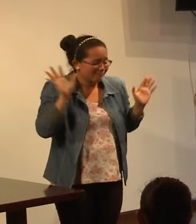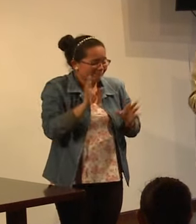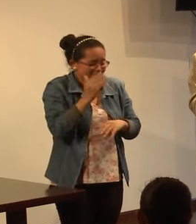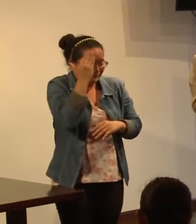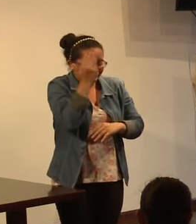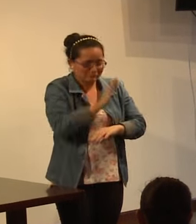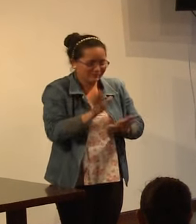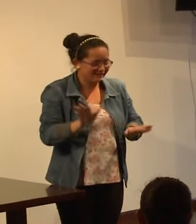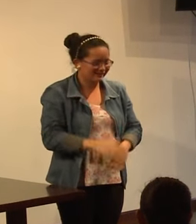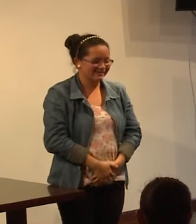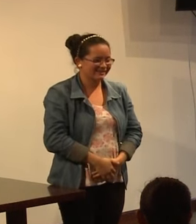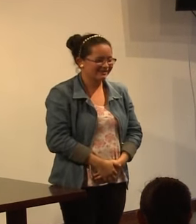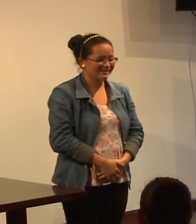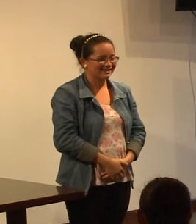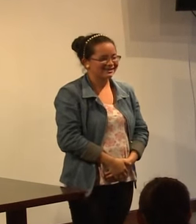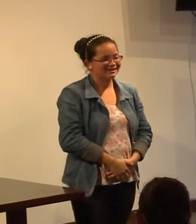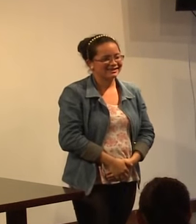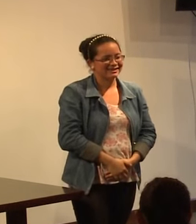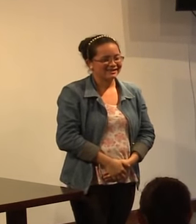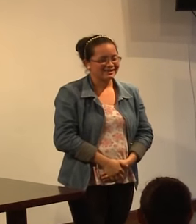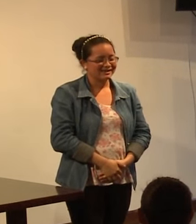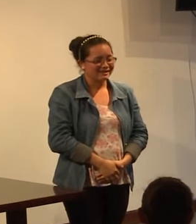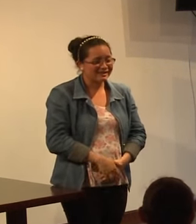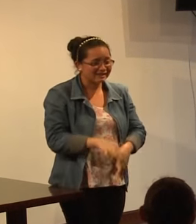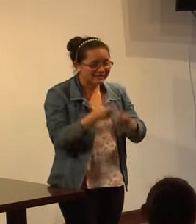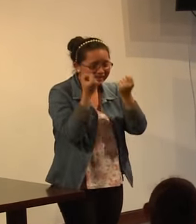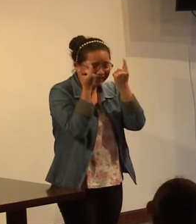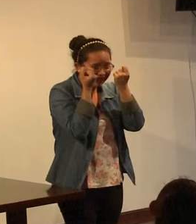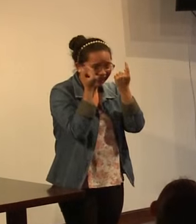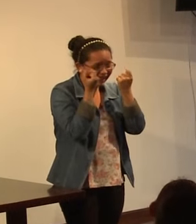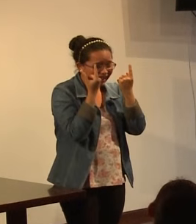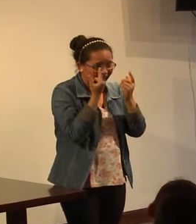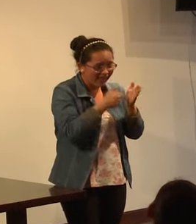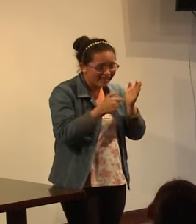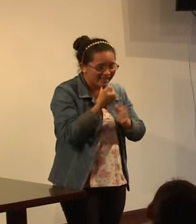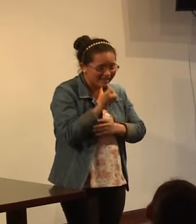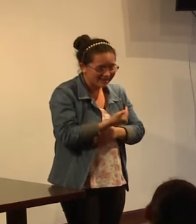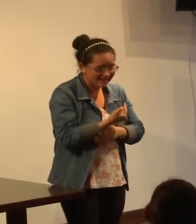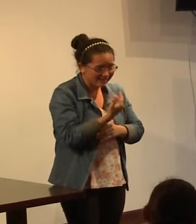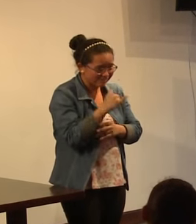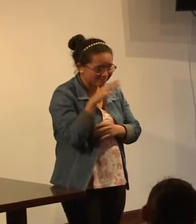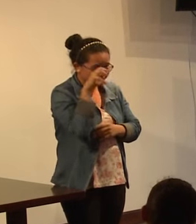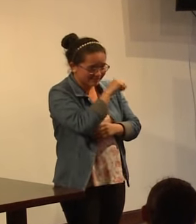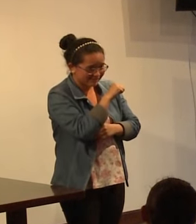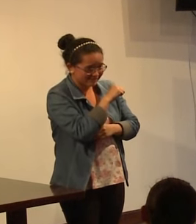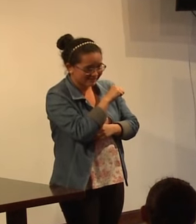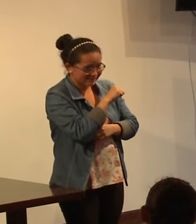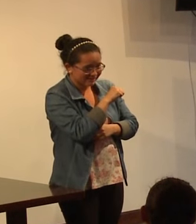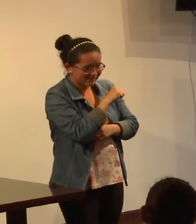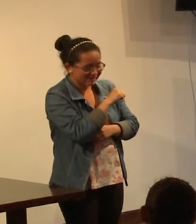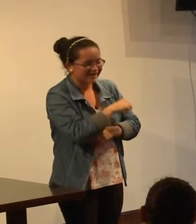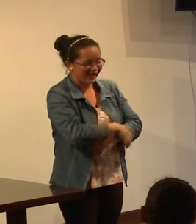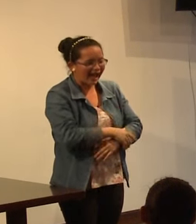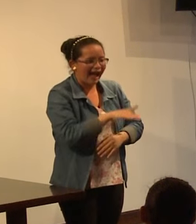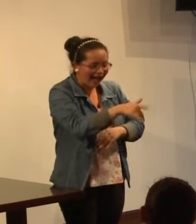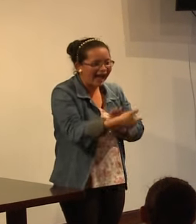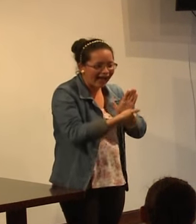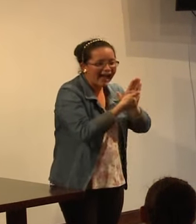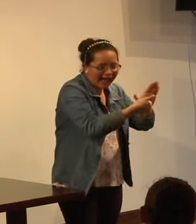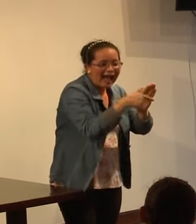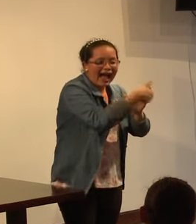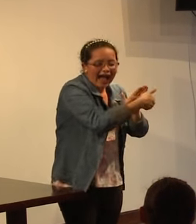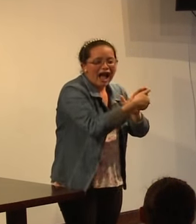esa. ¿Ustedes saben qué dice? Ah, bueno. Entonces, ¿sí ven? Ahí hay